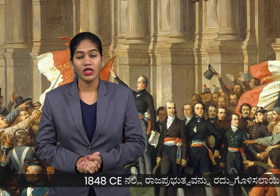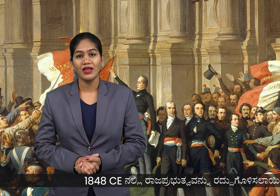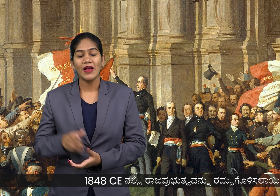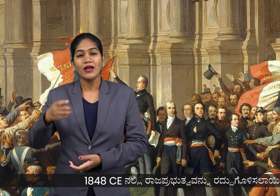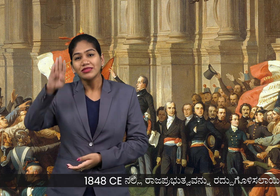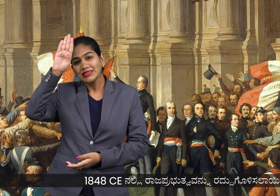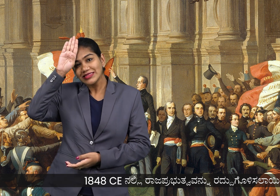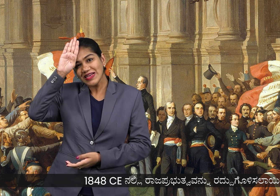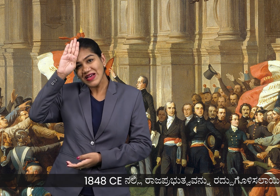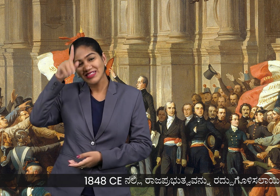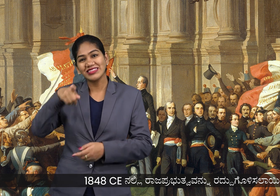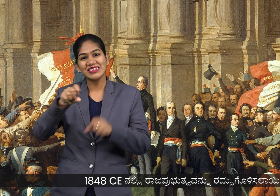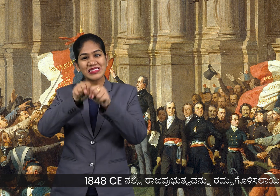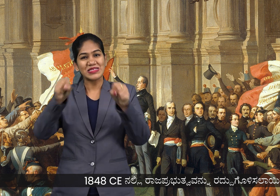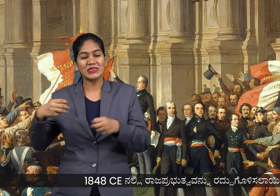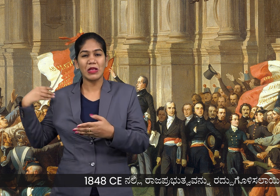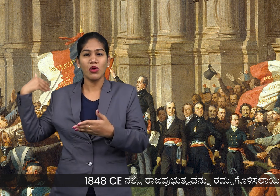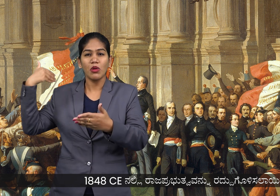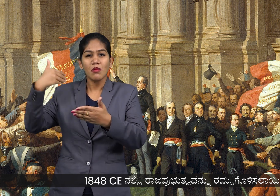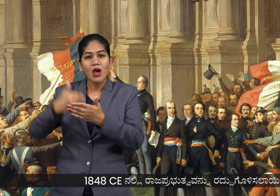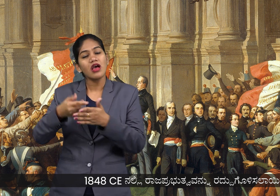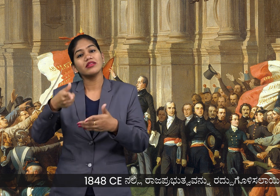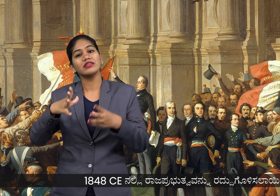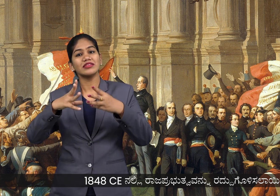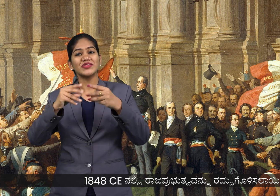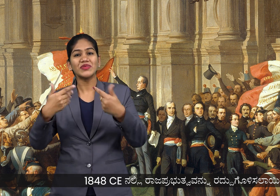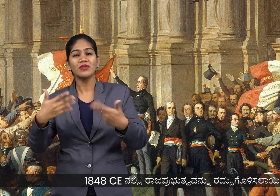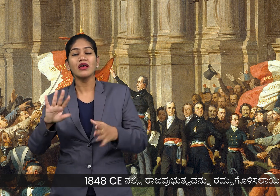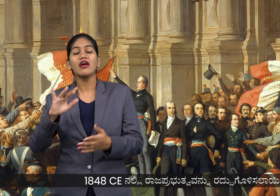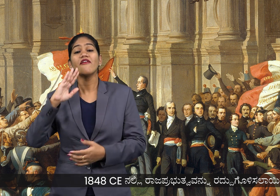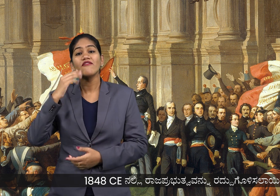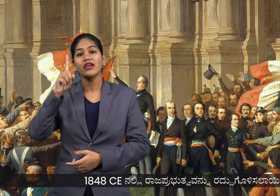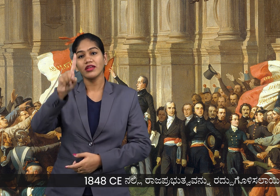ಸಾವಿರದ 1848 ಸಿನಲ್ಲಿ ರಾಜ್ಯ ಪ್ರಭುತ್ವವನ್ನ ರದ್ದುಗೊಳಿಸಲಾಯಿತು.